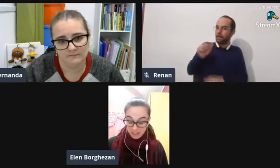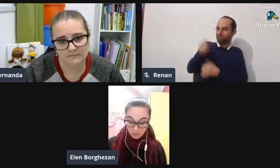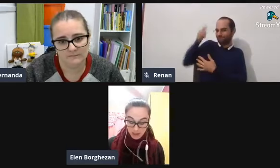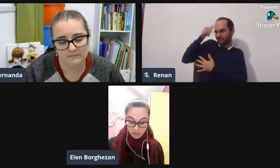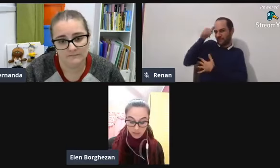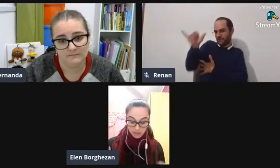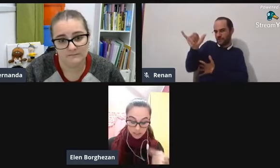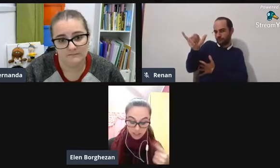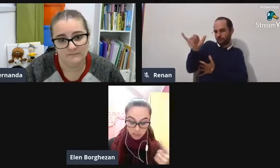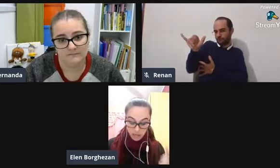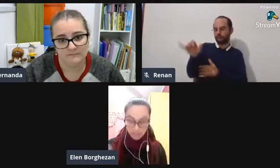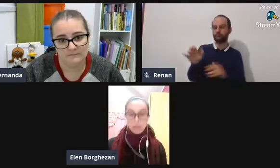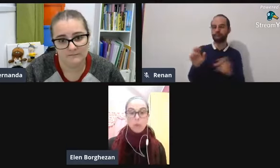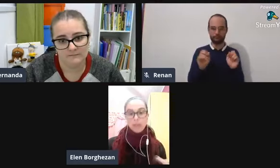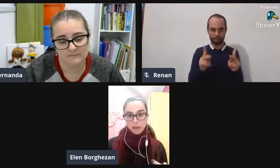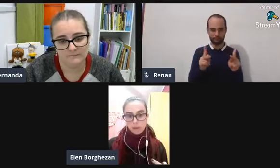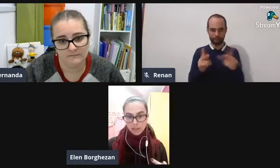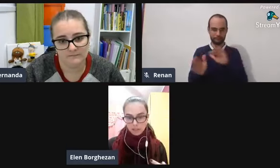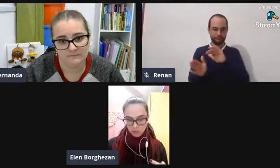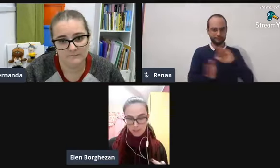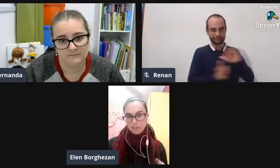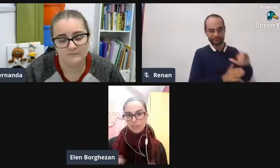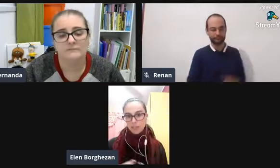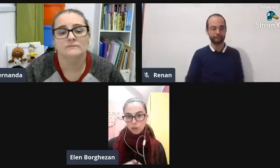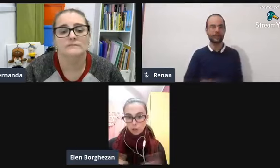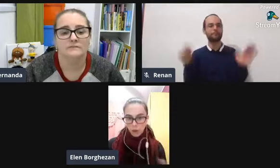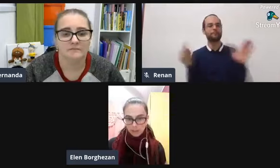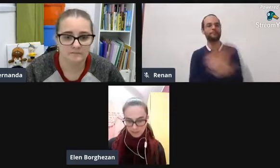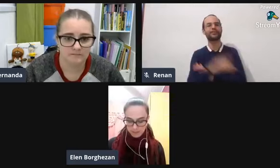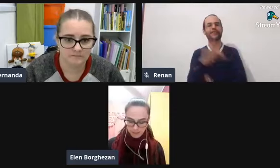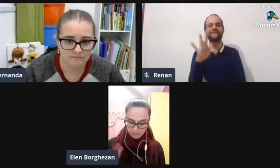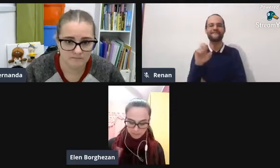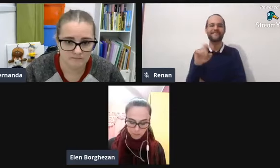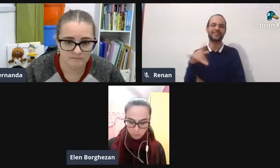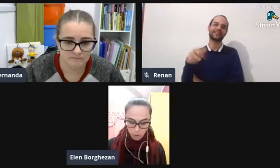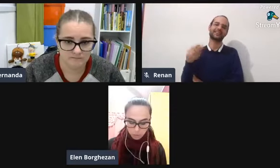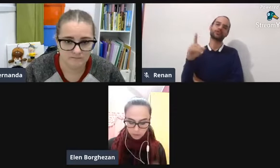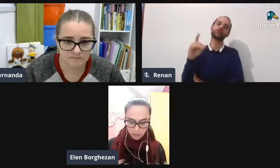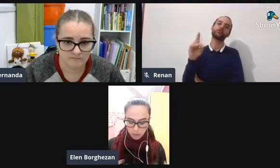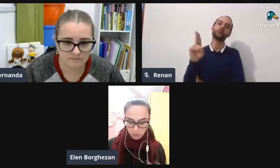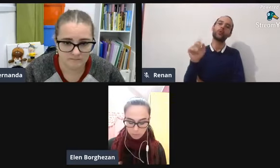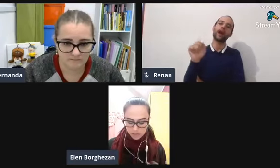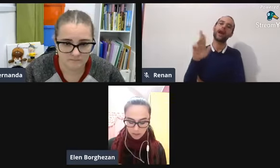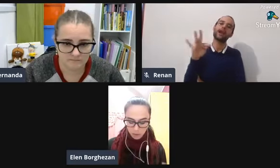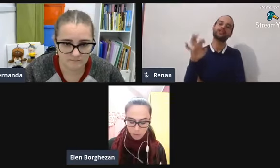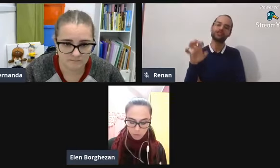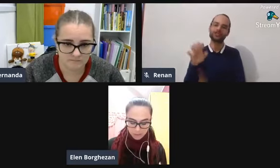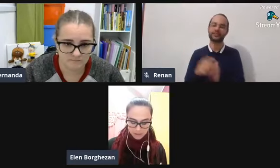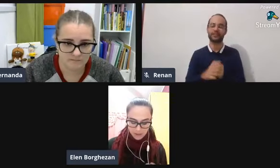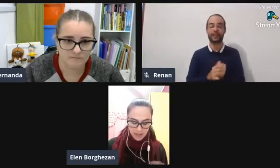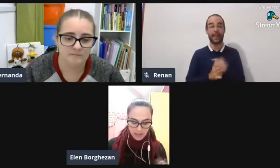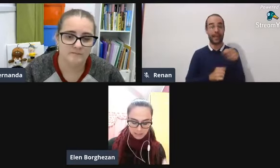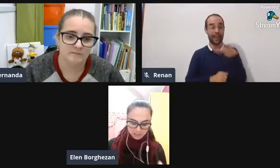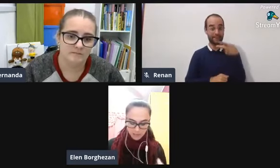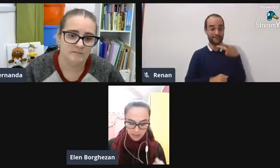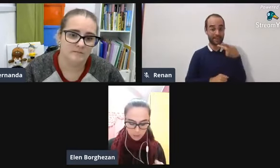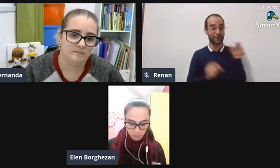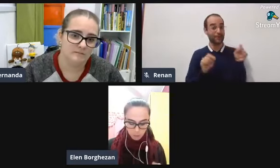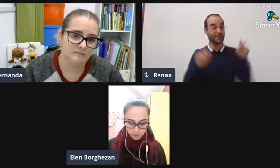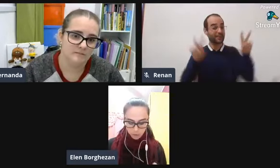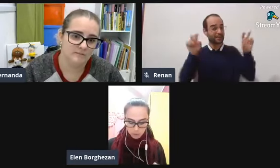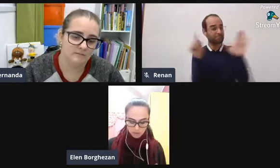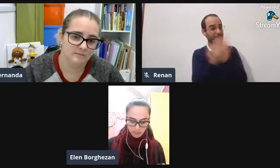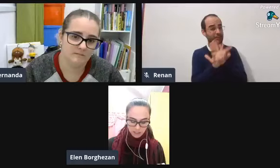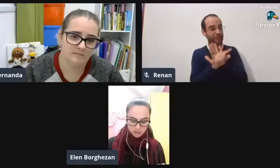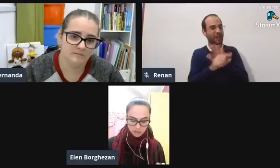mas no caso aqui a Fernanda já respondeu antes. Ela não falou todas, mas ela deu um ponto, pincelou algumas. Ela fale